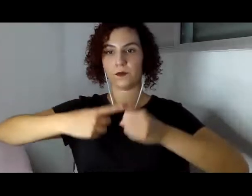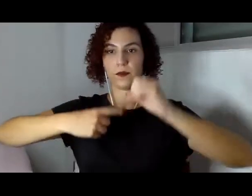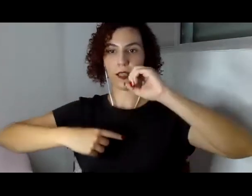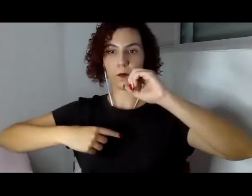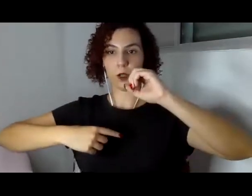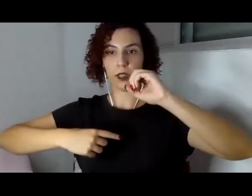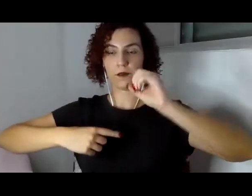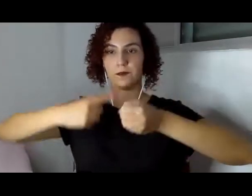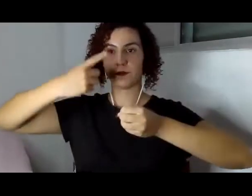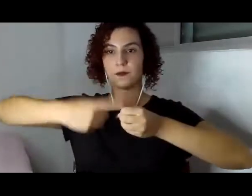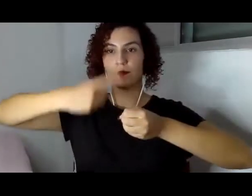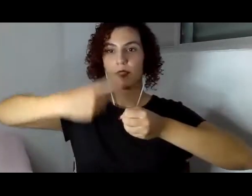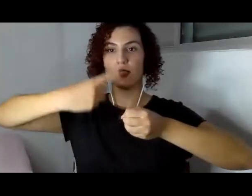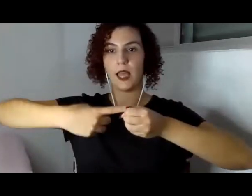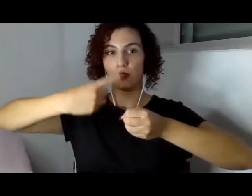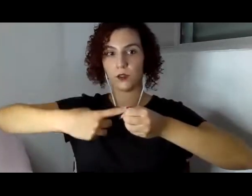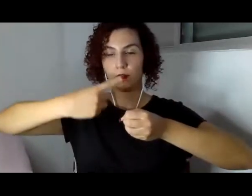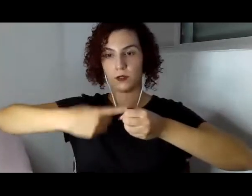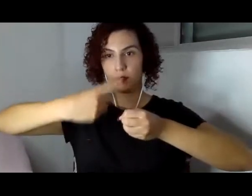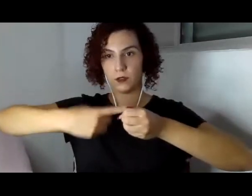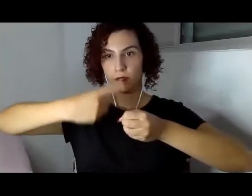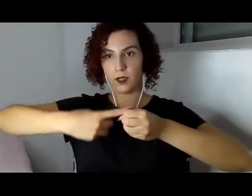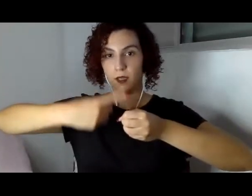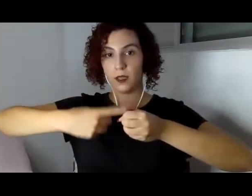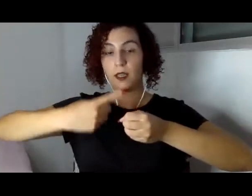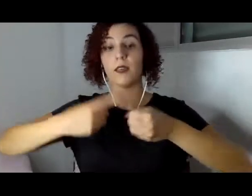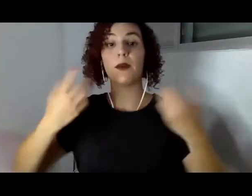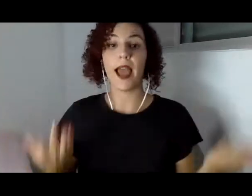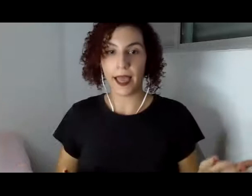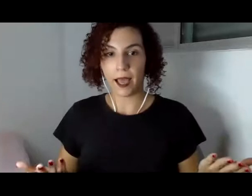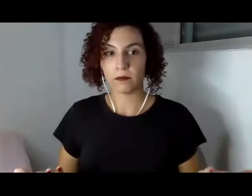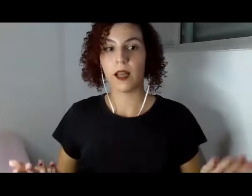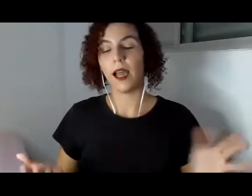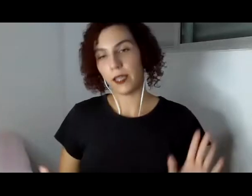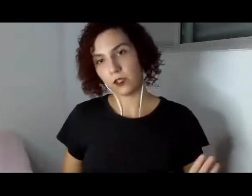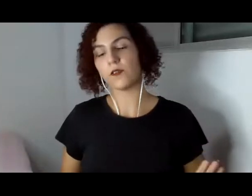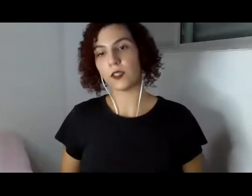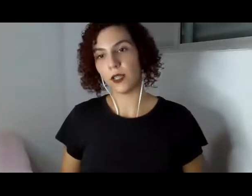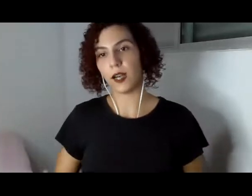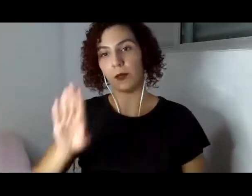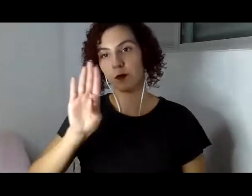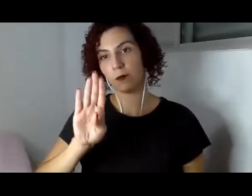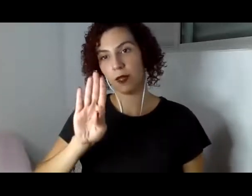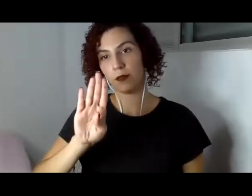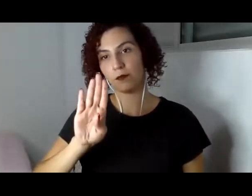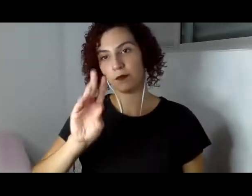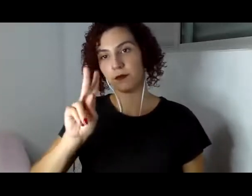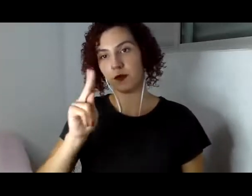Cidade. Essa bolinha. Cidade. E BH. Aí a gente vai soletrar